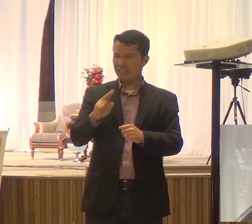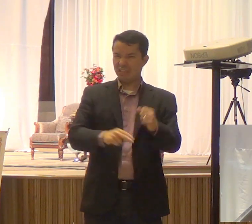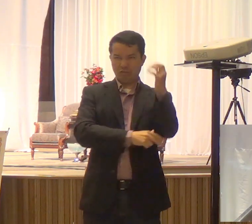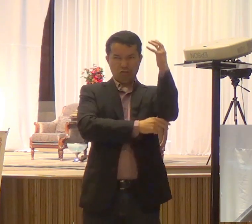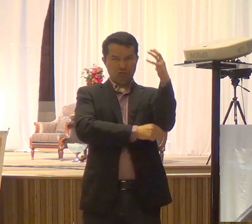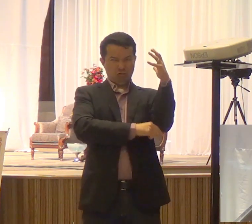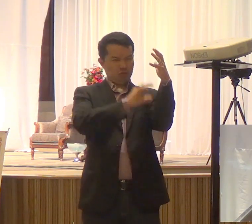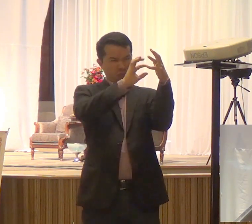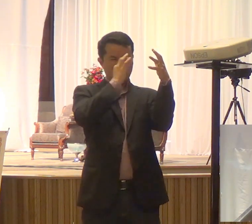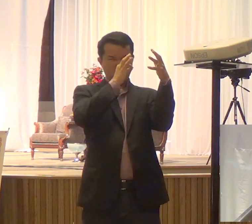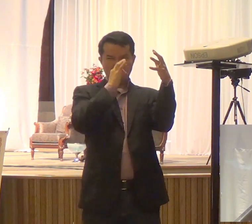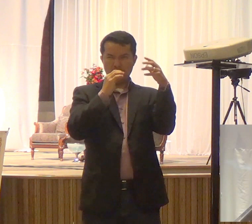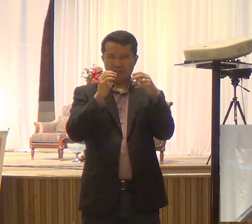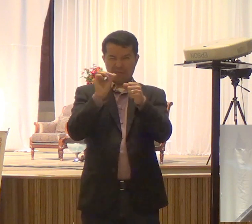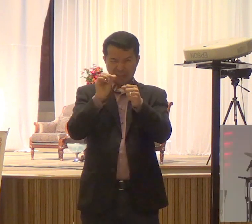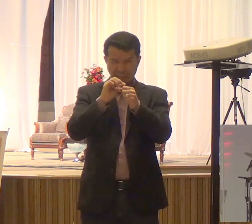parreira?